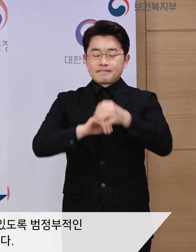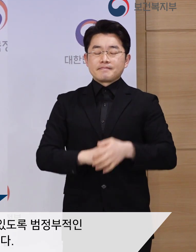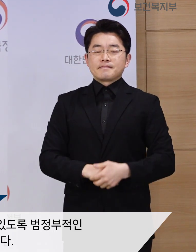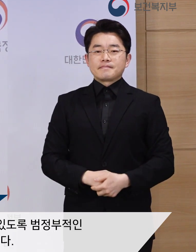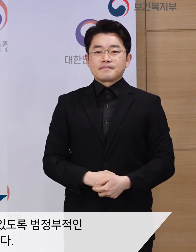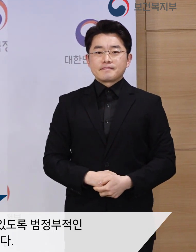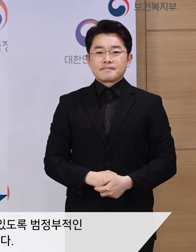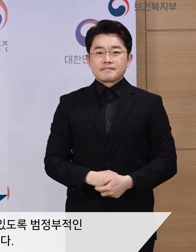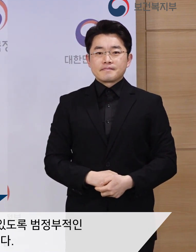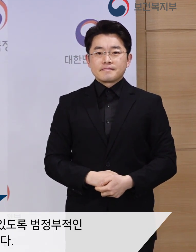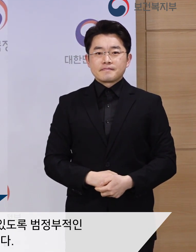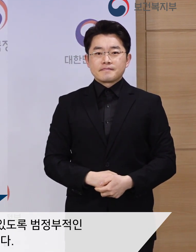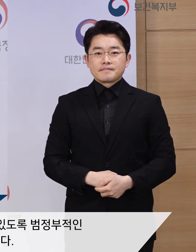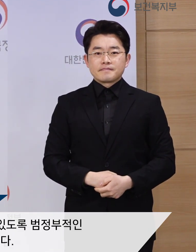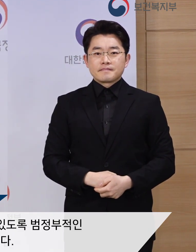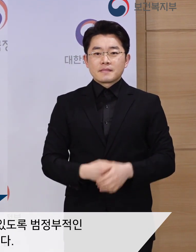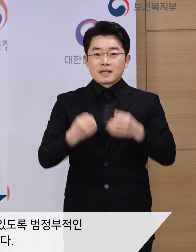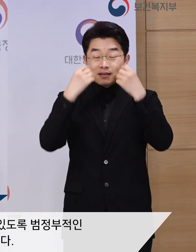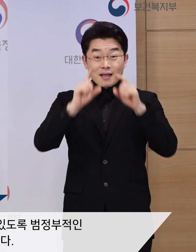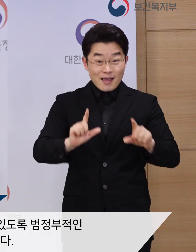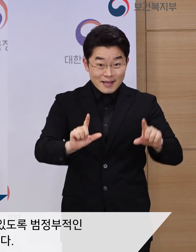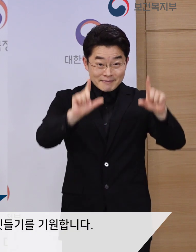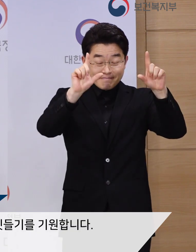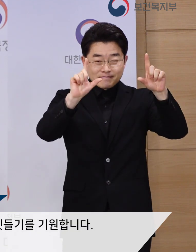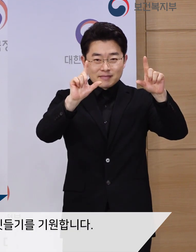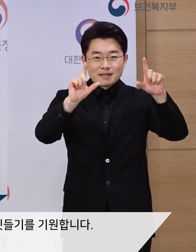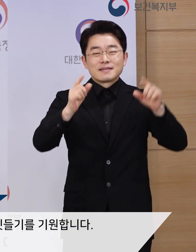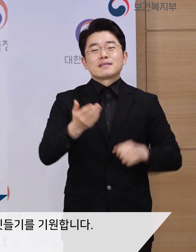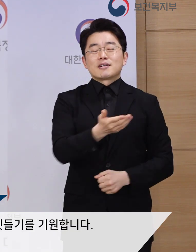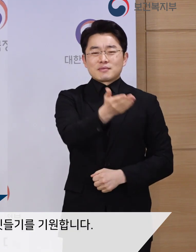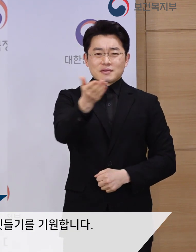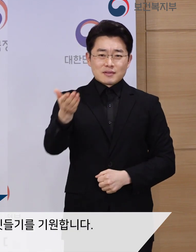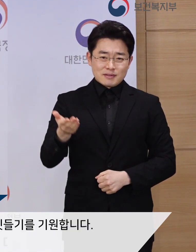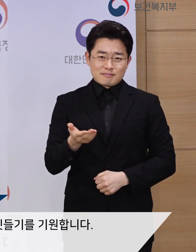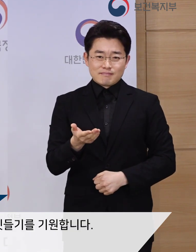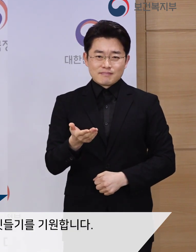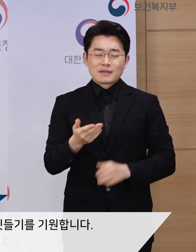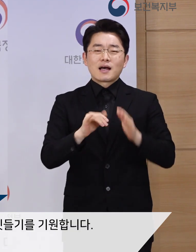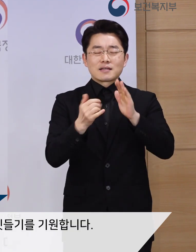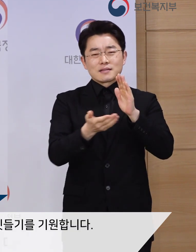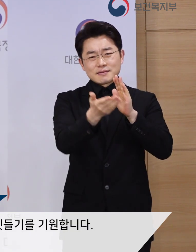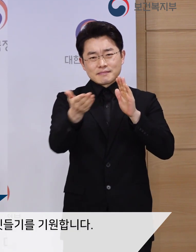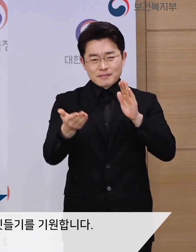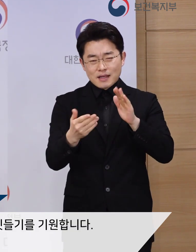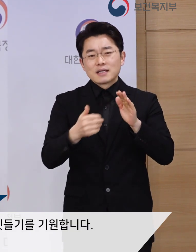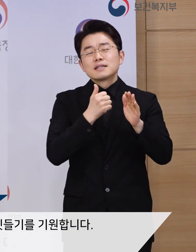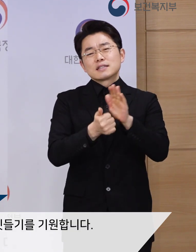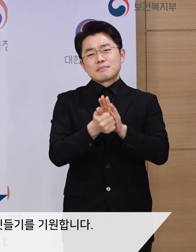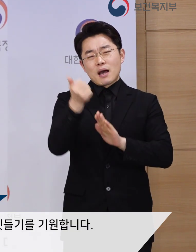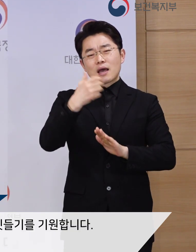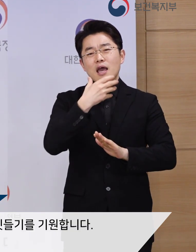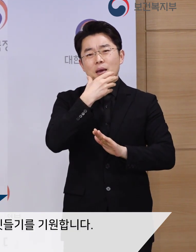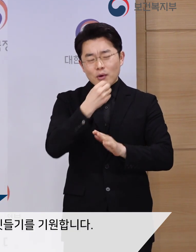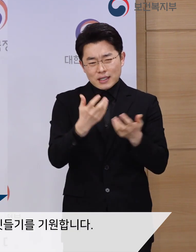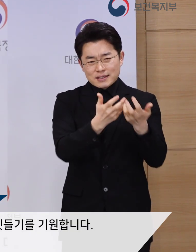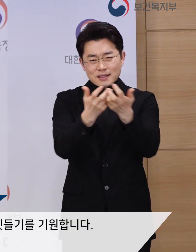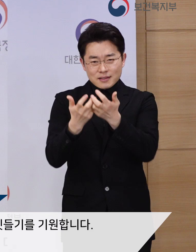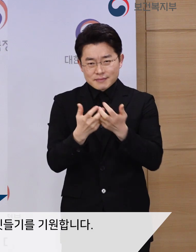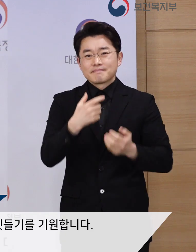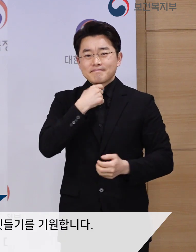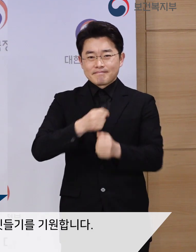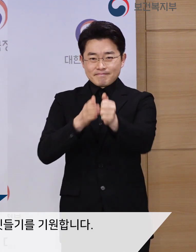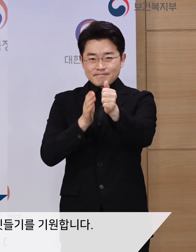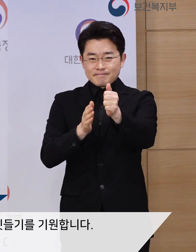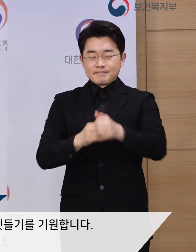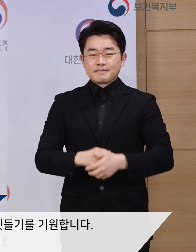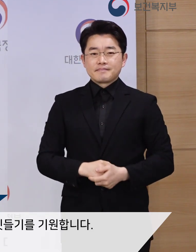최선의 노력을 다하겠습니다. 새해에는 모든 국민들의 국민들과 가정에 희망과 행복이